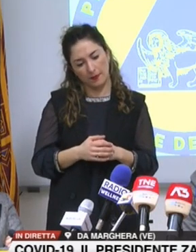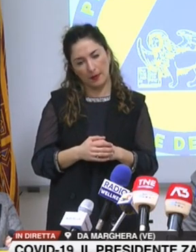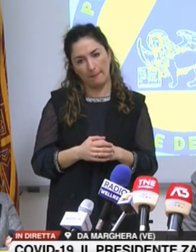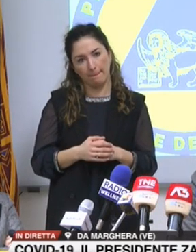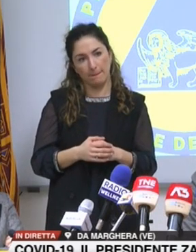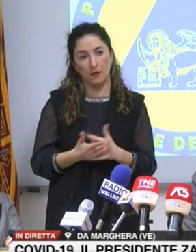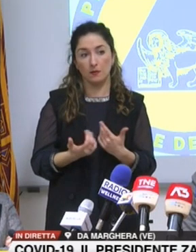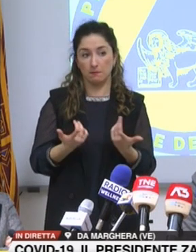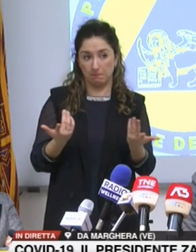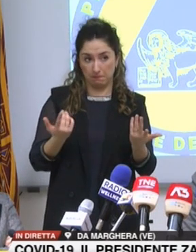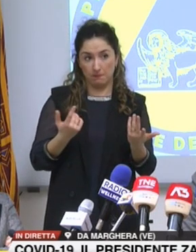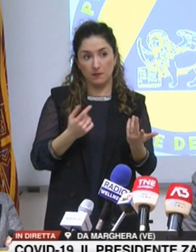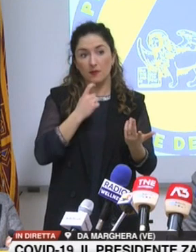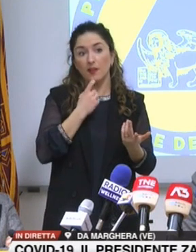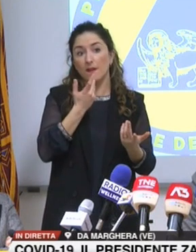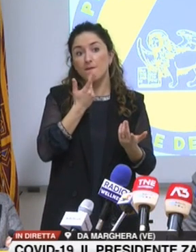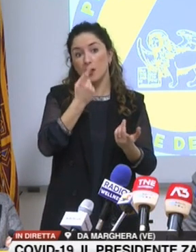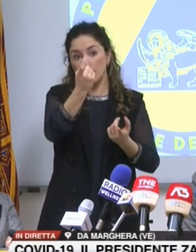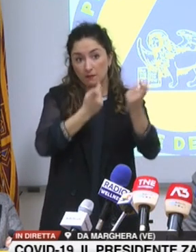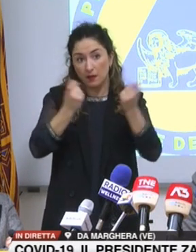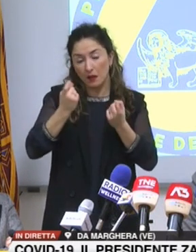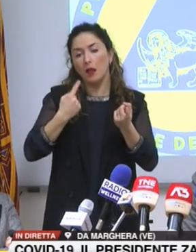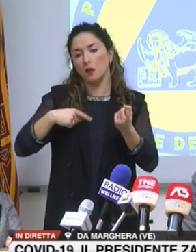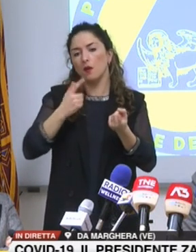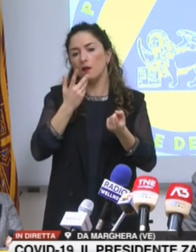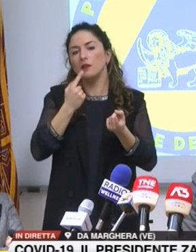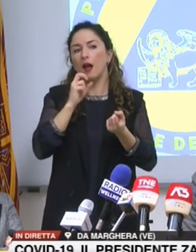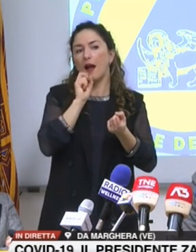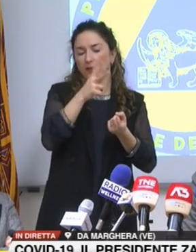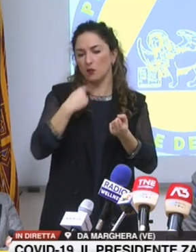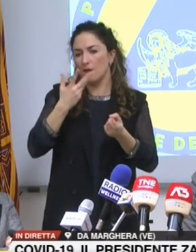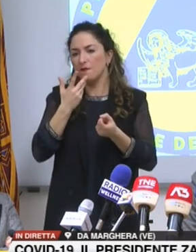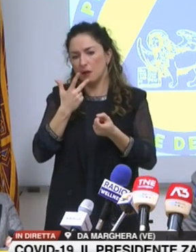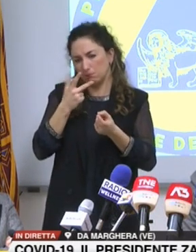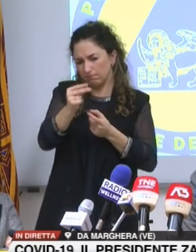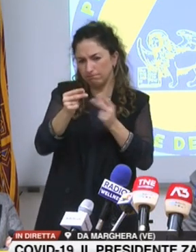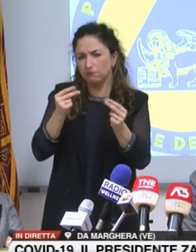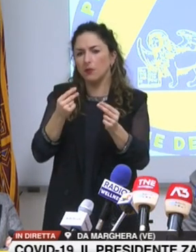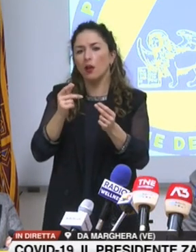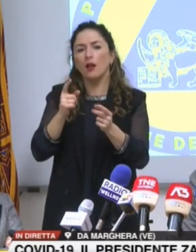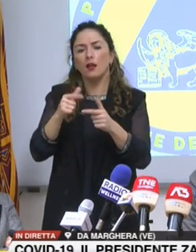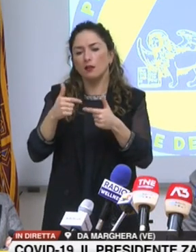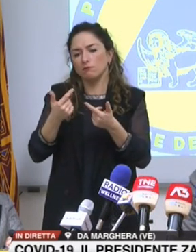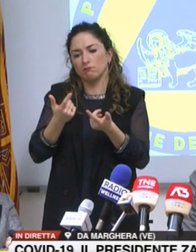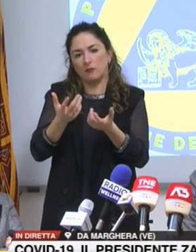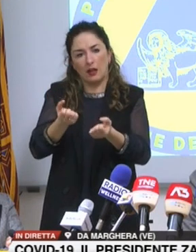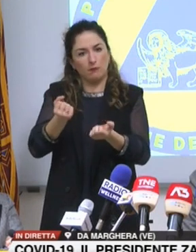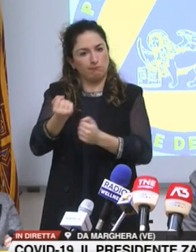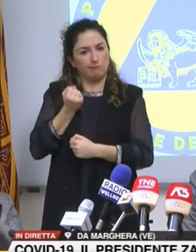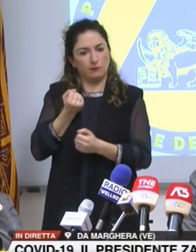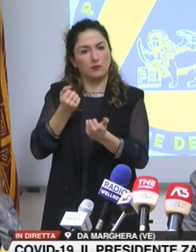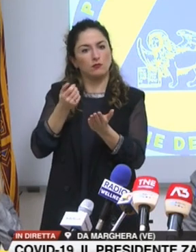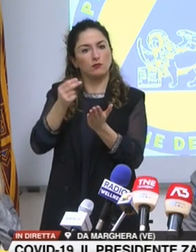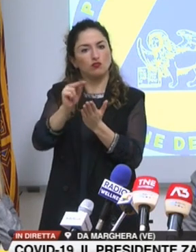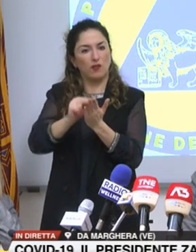ospiti del fatto che noi vogliamo avviarci a questa certificazione. Aggiungo anche che è completata, e ho visto le carte da